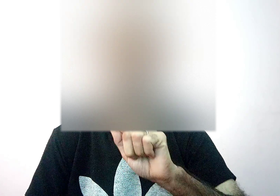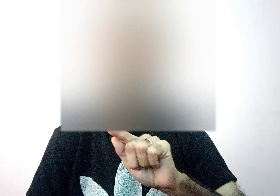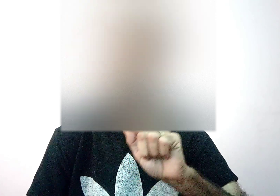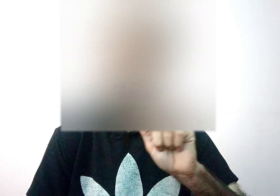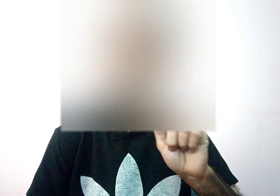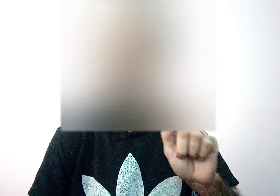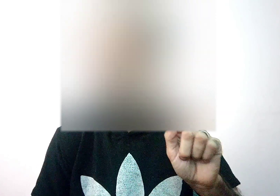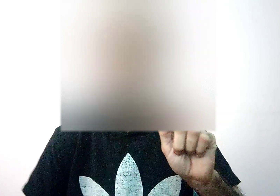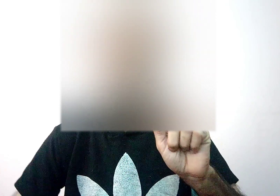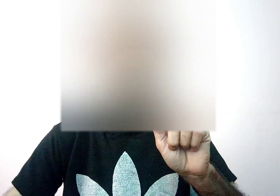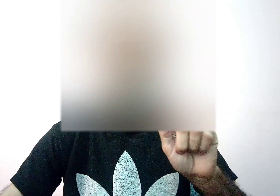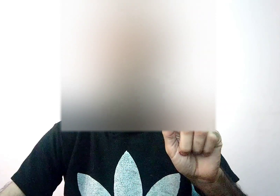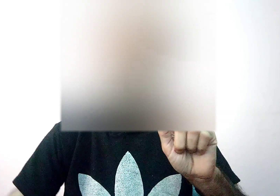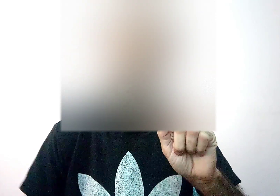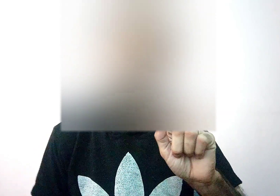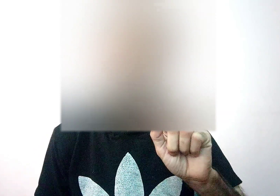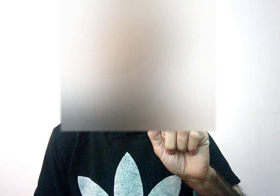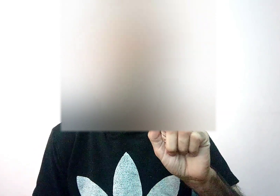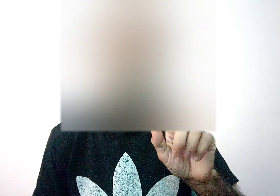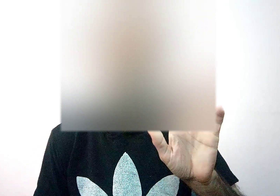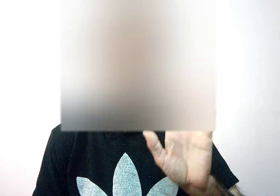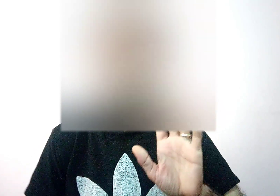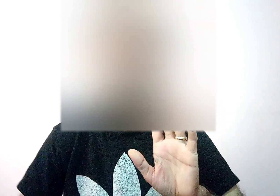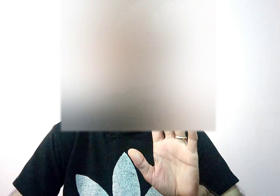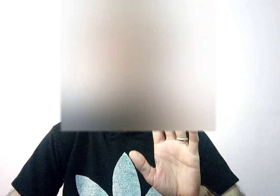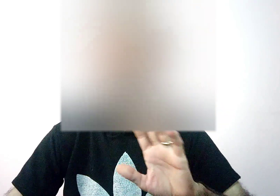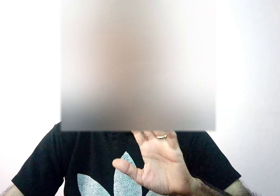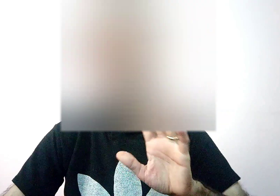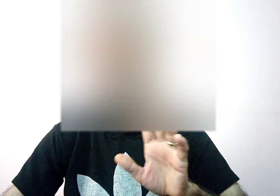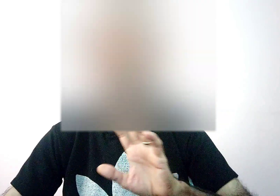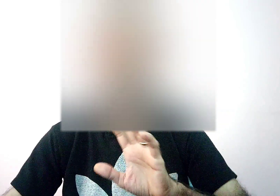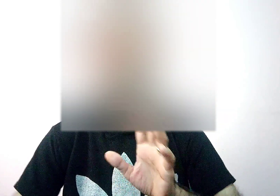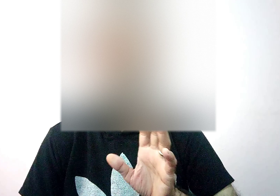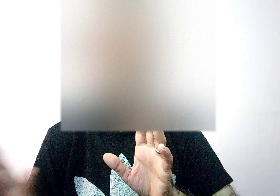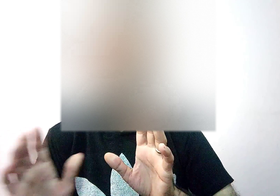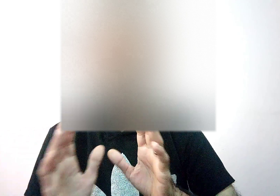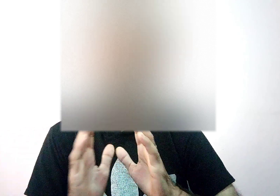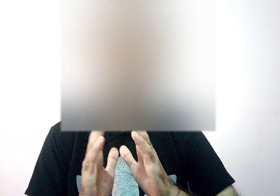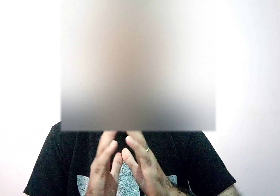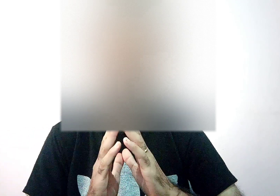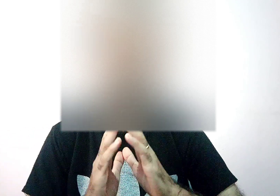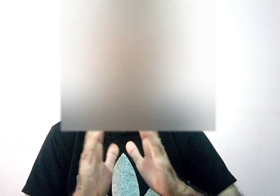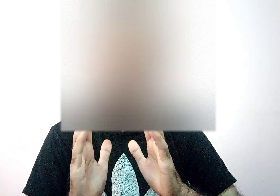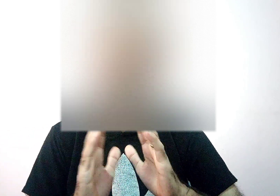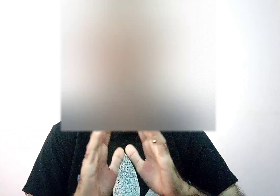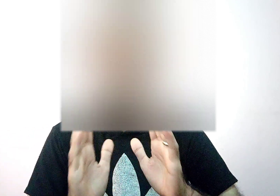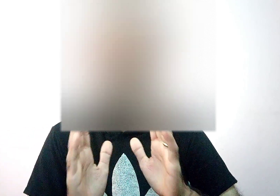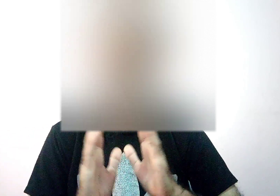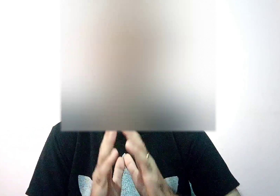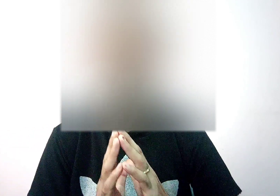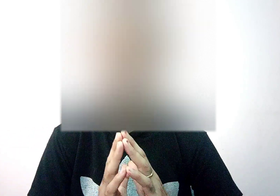النمط الاداره القديمه، حتى لو كان في بعض الاختلاف، ولكن الاداره الامريكيه بتبقى واضحه.